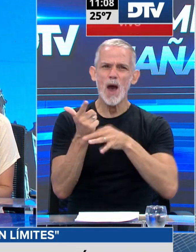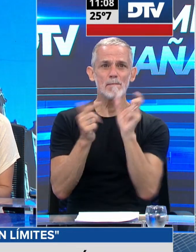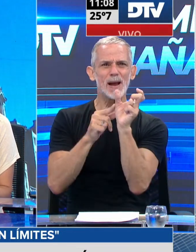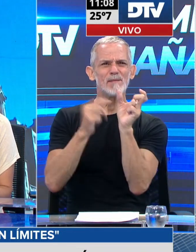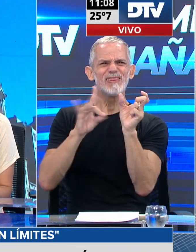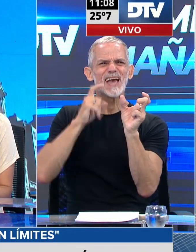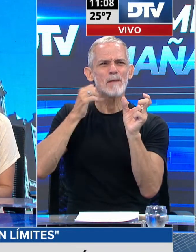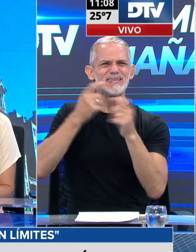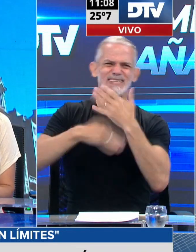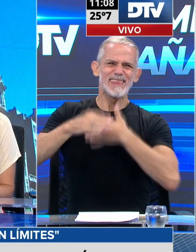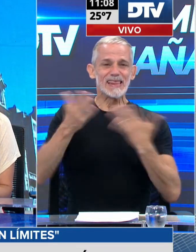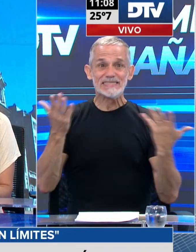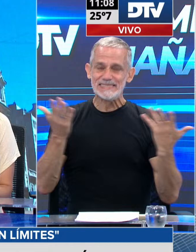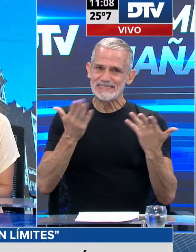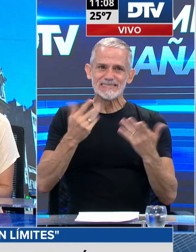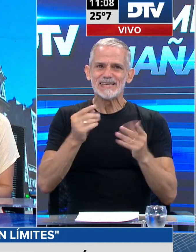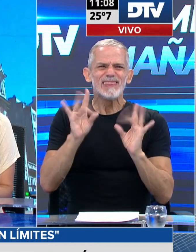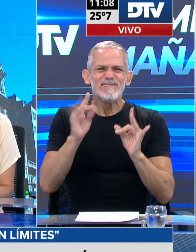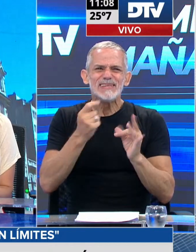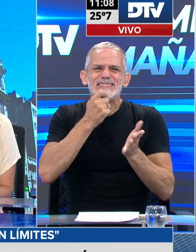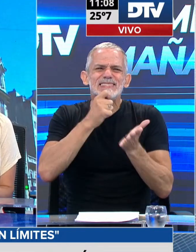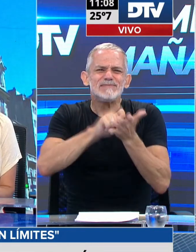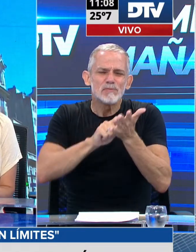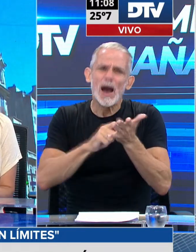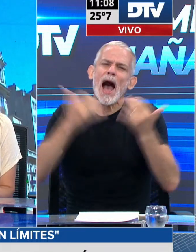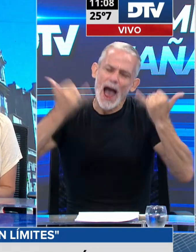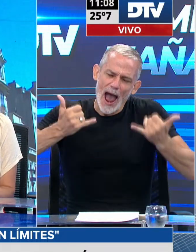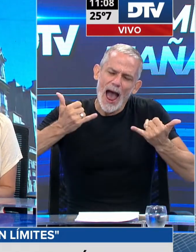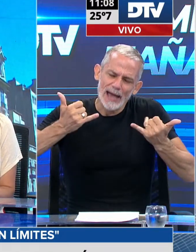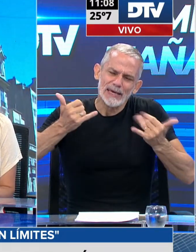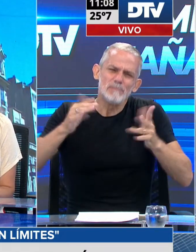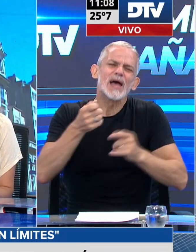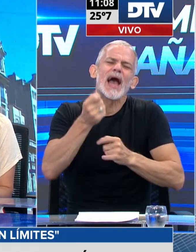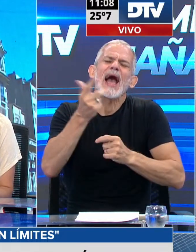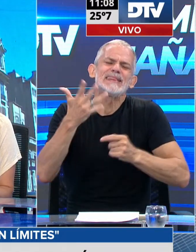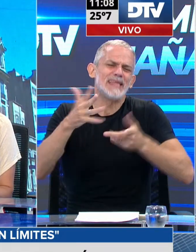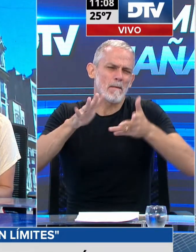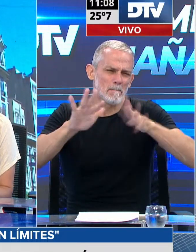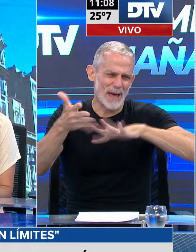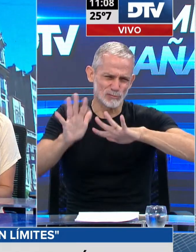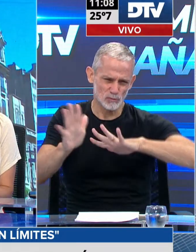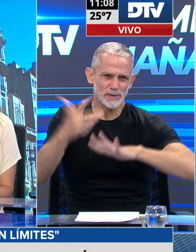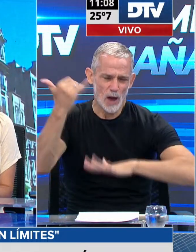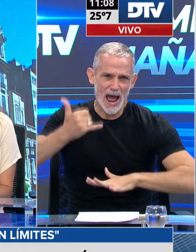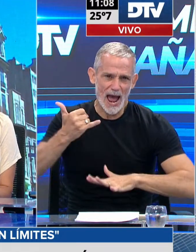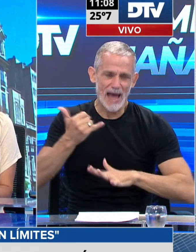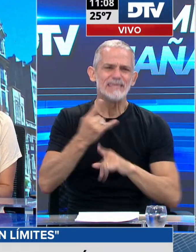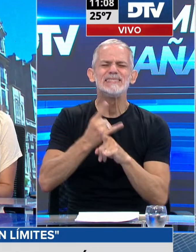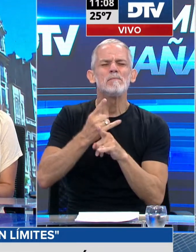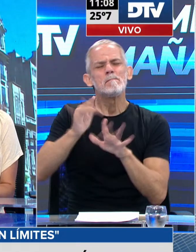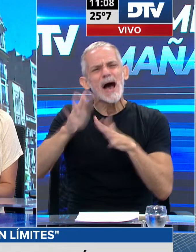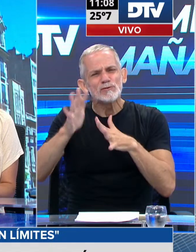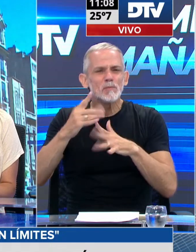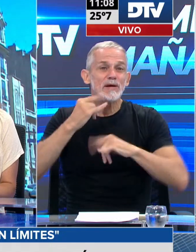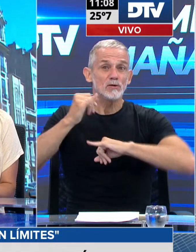difícil censarla. Claro. De todas maneras, existen algunos números aproximados. Siempre se habla